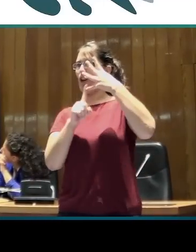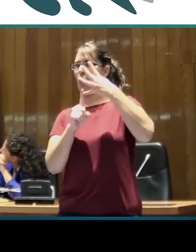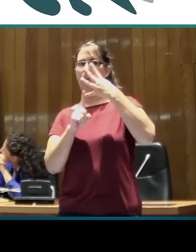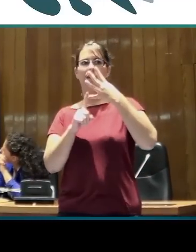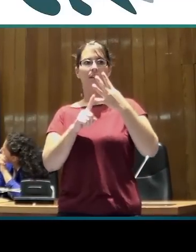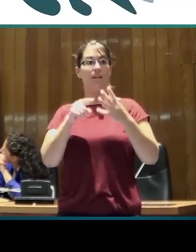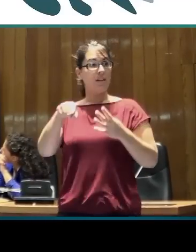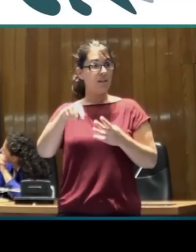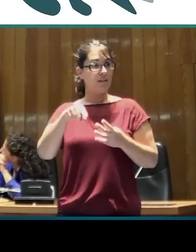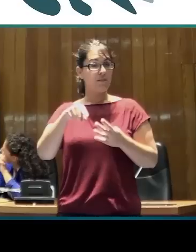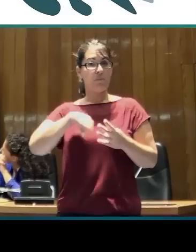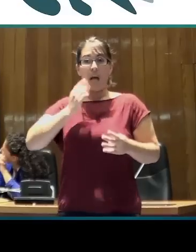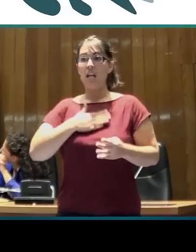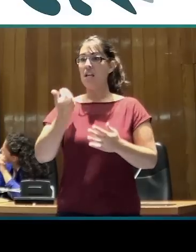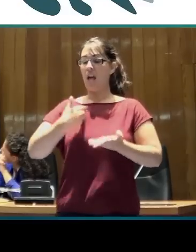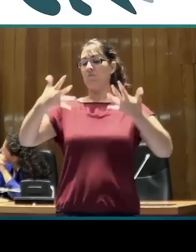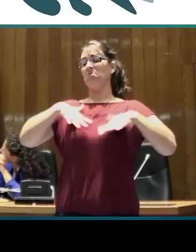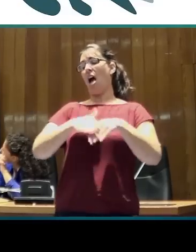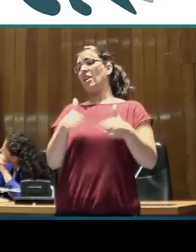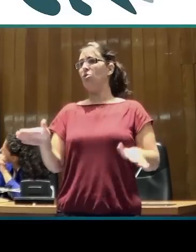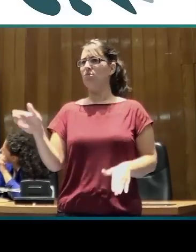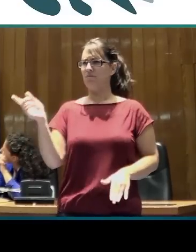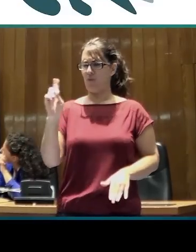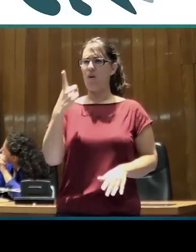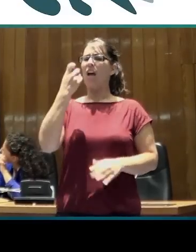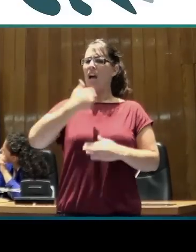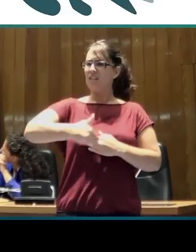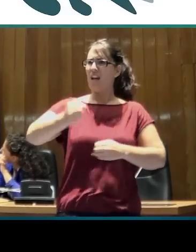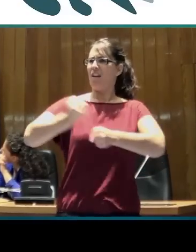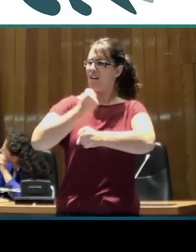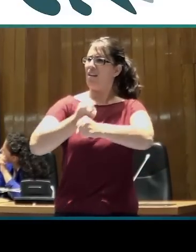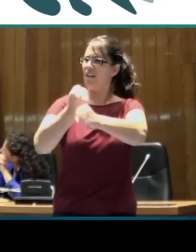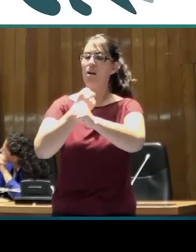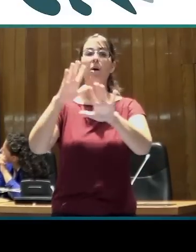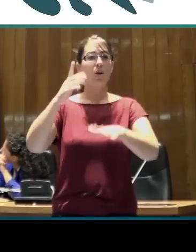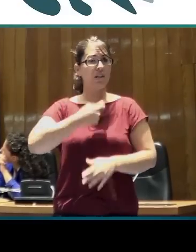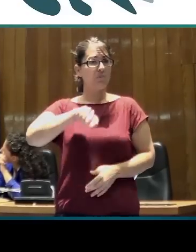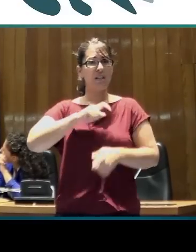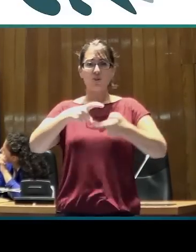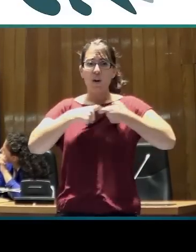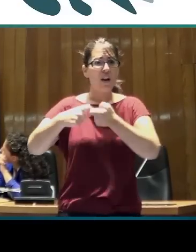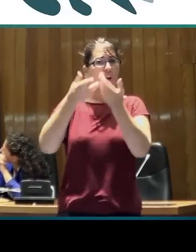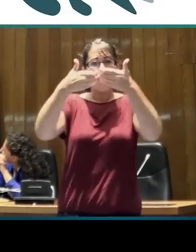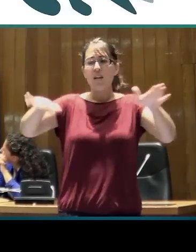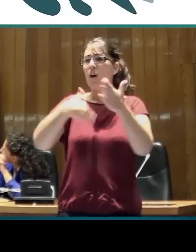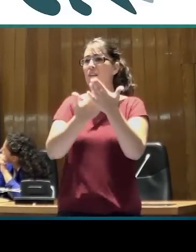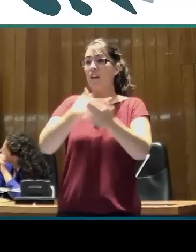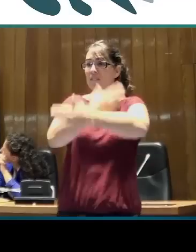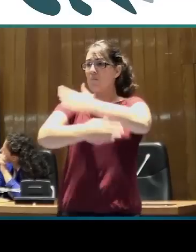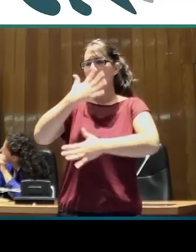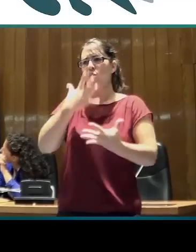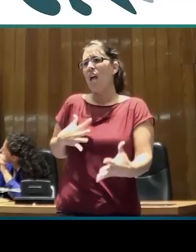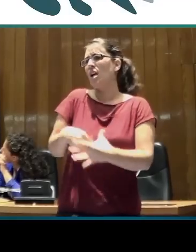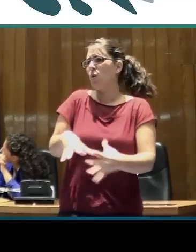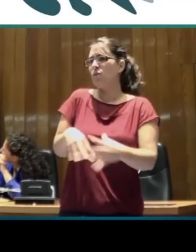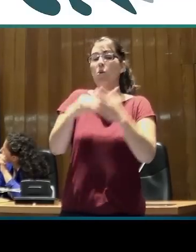mañana, aún queda mucho camino por recorrer, pero España es un país ciertamente solidario, abierto e inclusivo con la discapacidad, gracias a